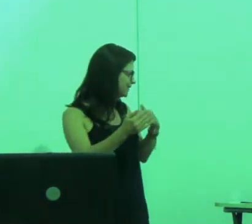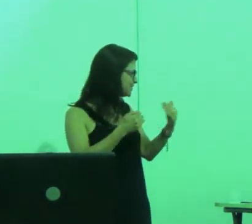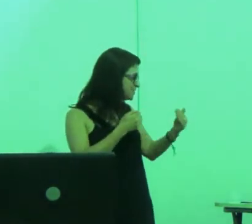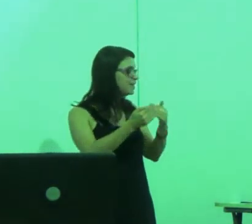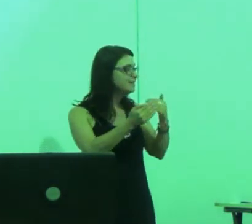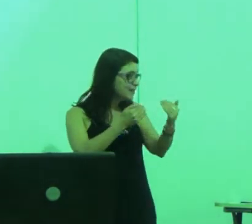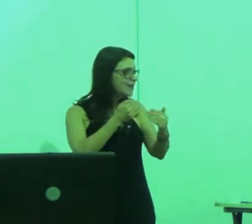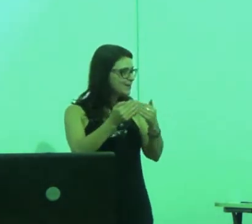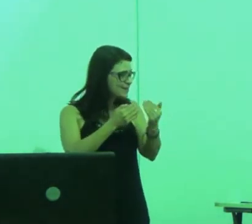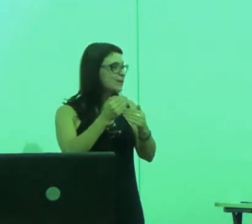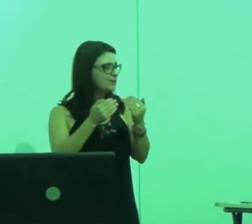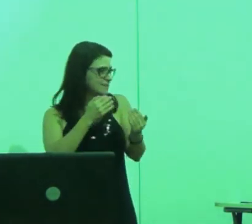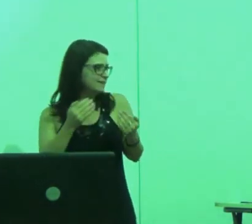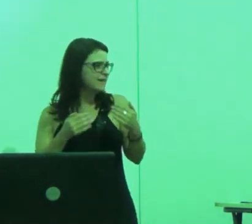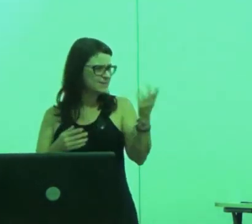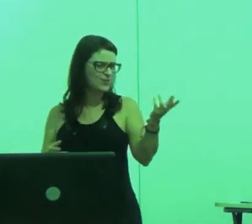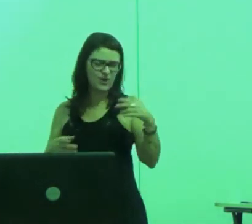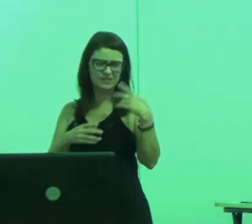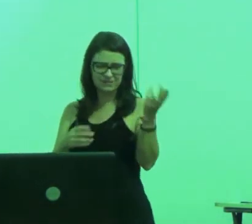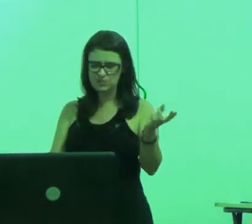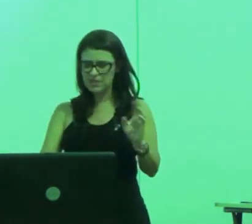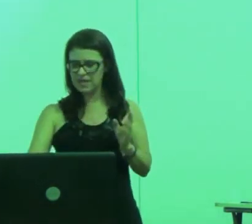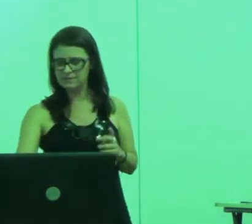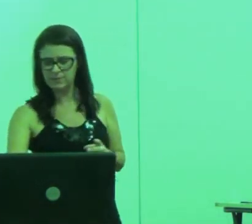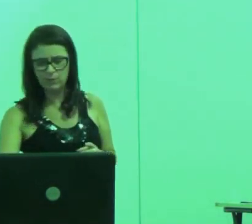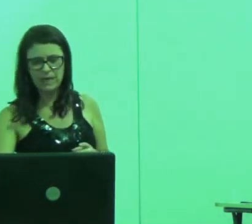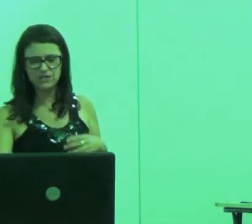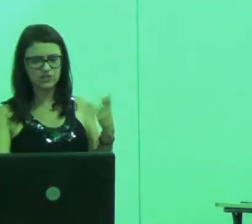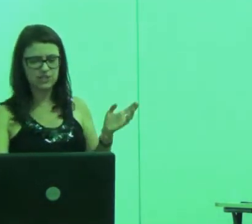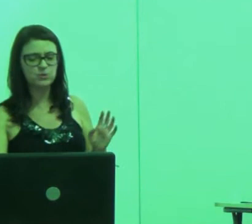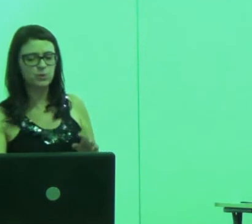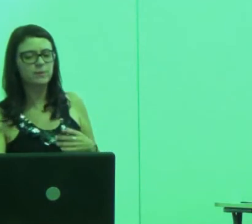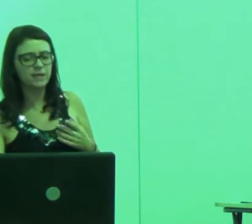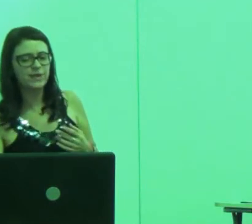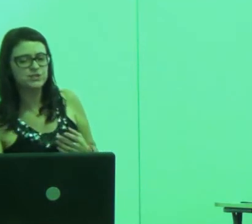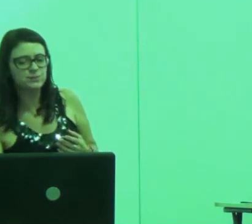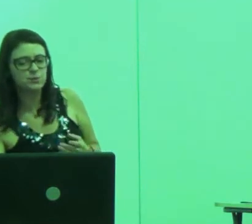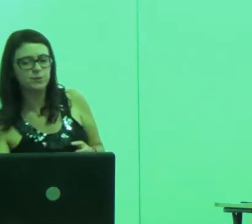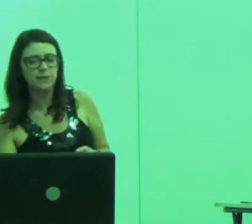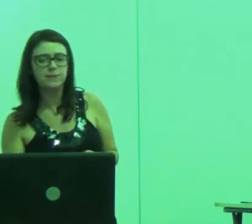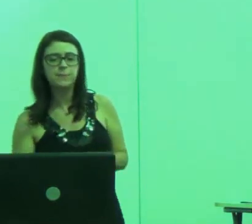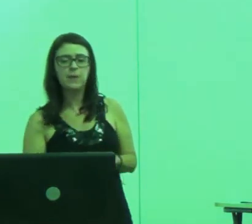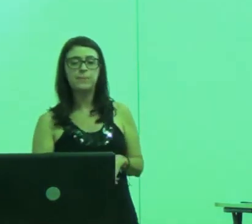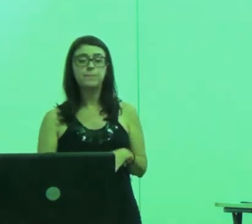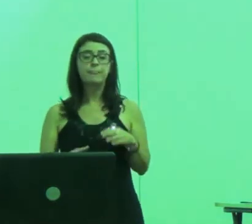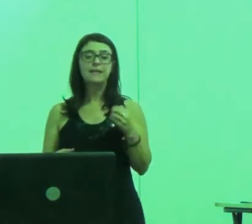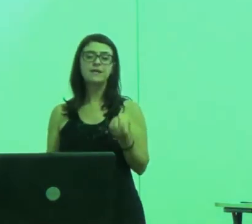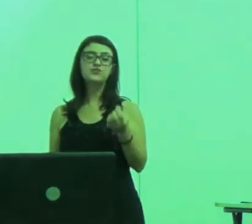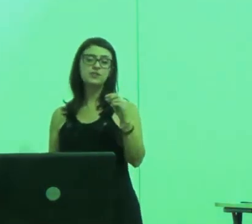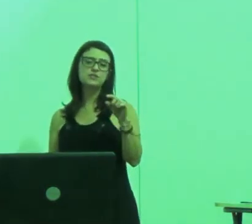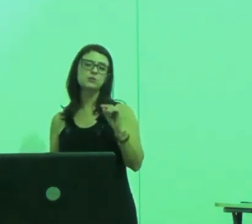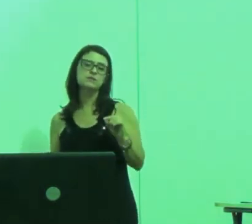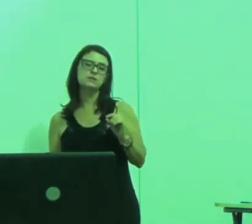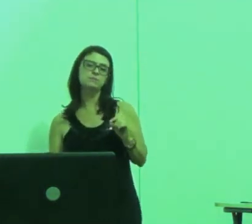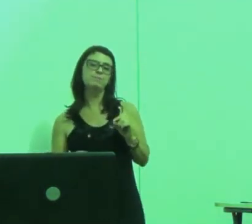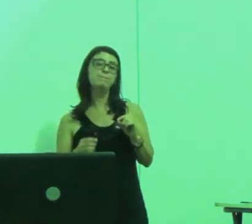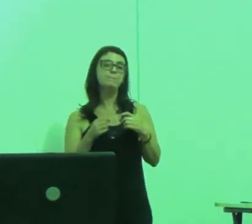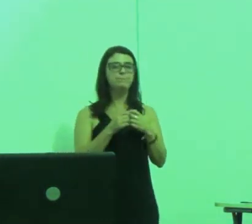gente negociando, ah, você concorda? Vamos tirar, é uma bobagem, acho que tem muito problema, é, já tem muito problema. E aí tinha a situação